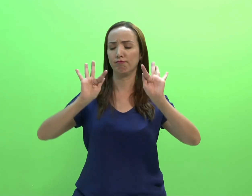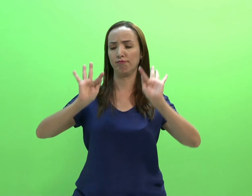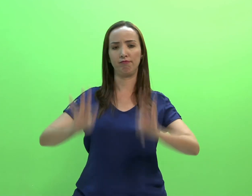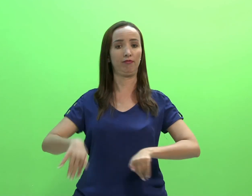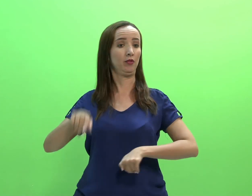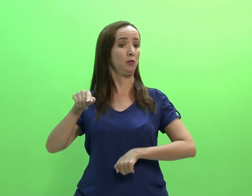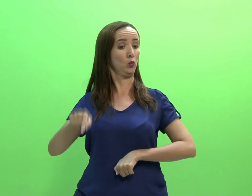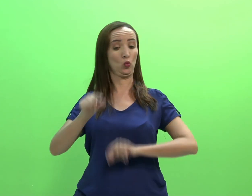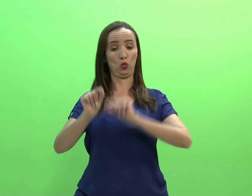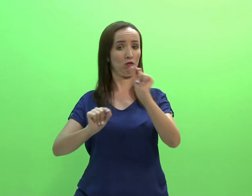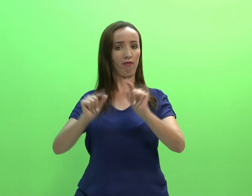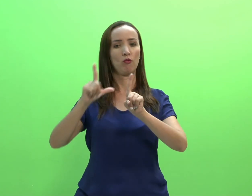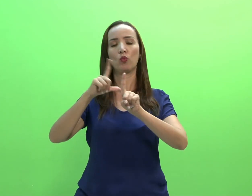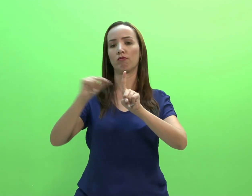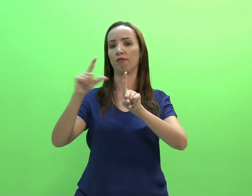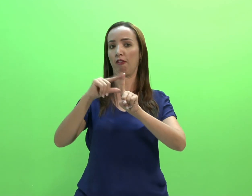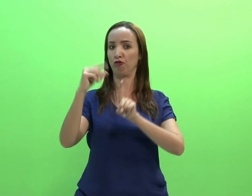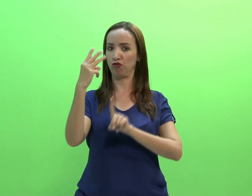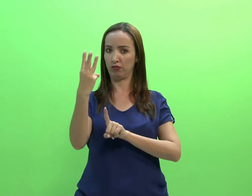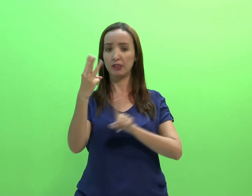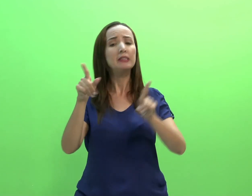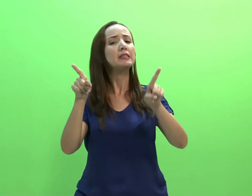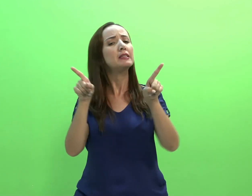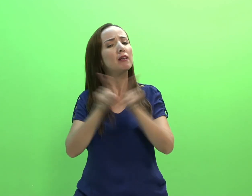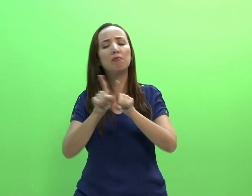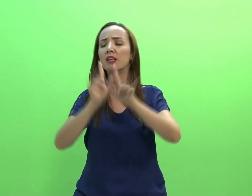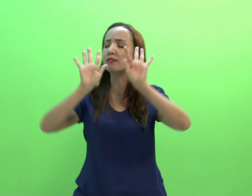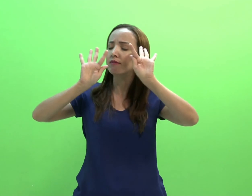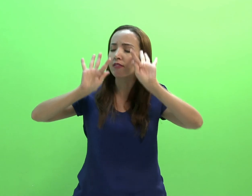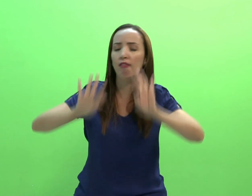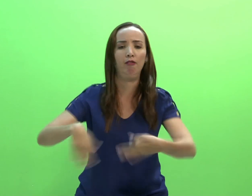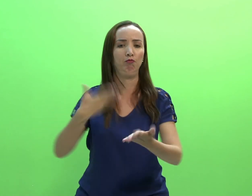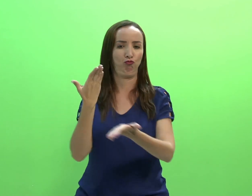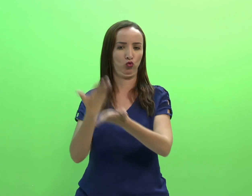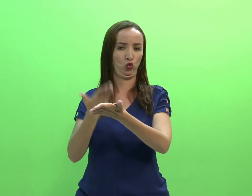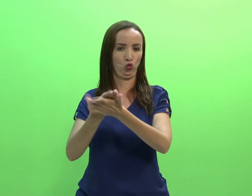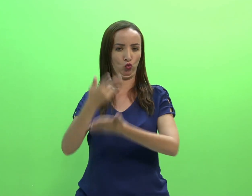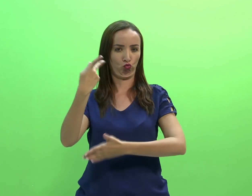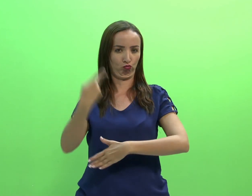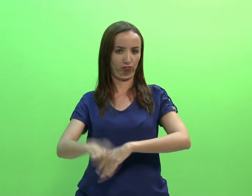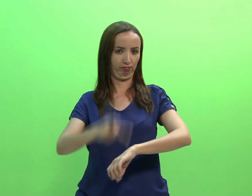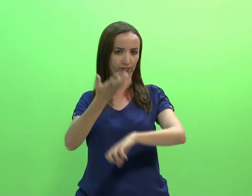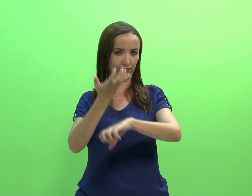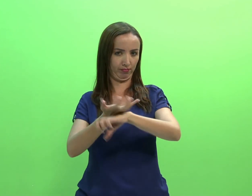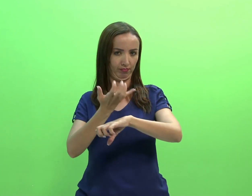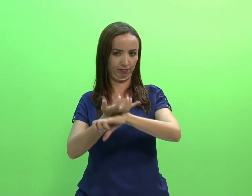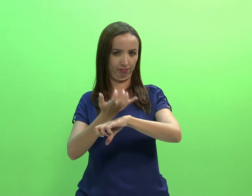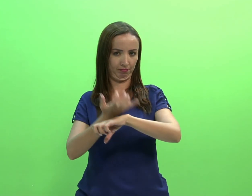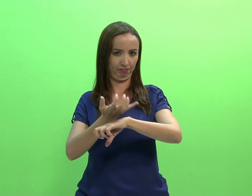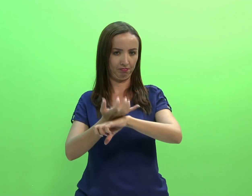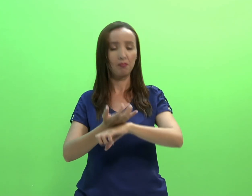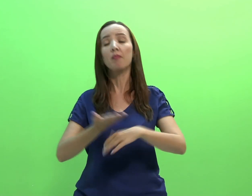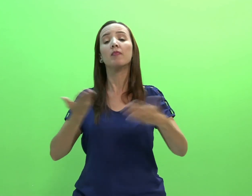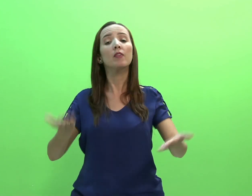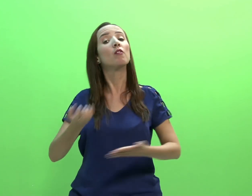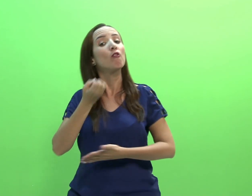Estamos finalizando aqui a unidade 3 e finalizando o nosso conteúdo.